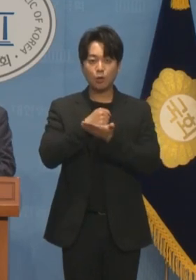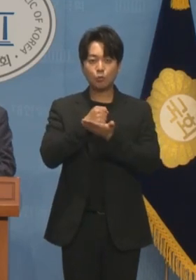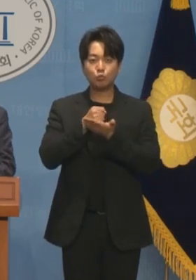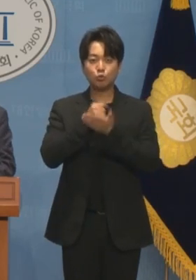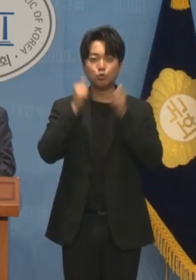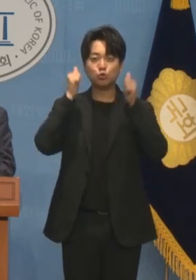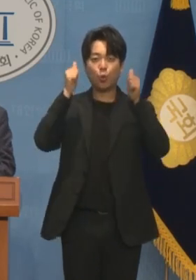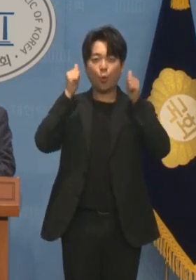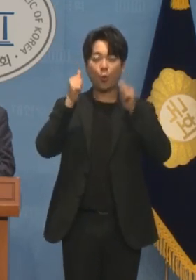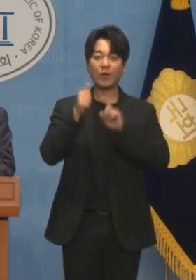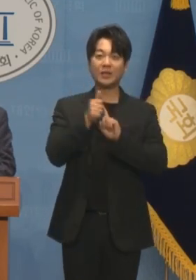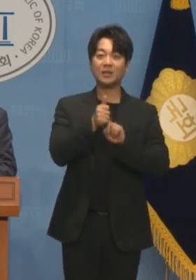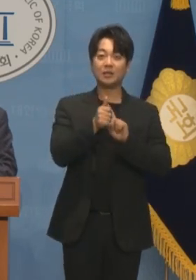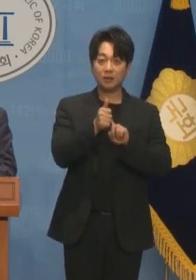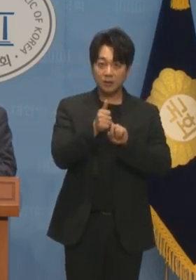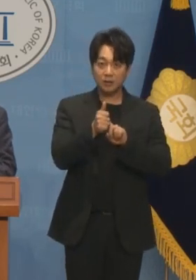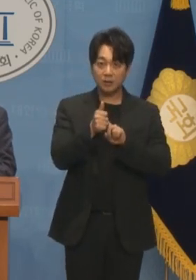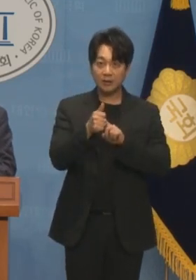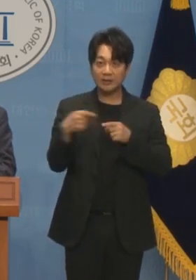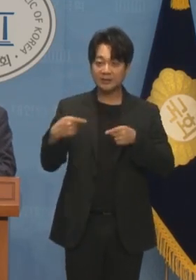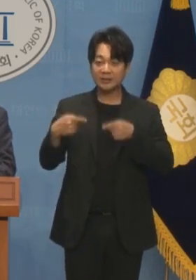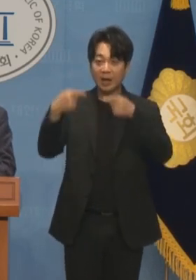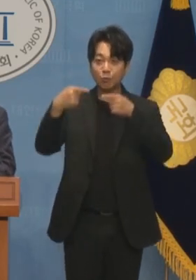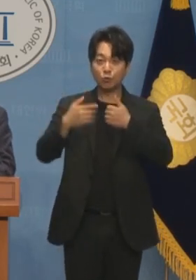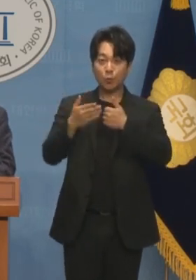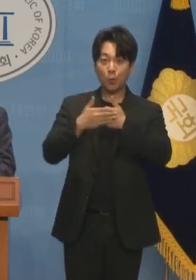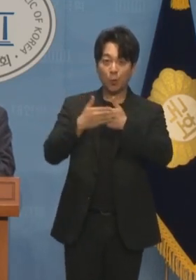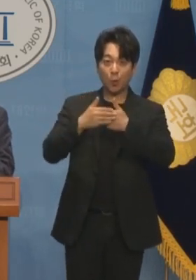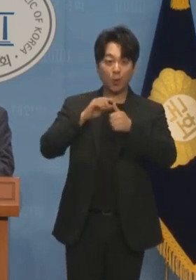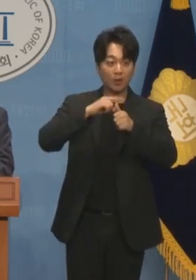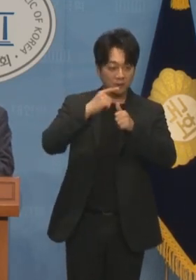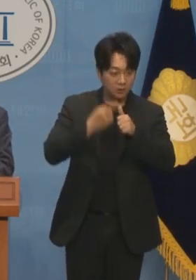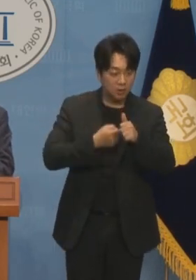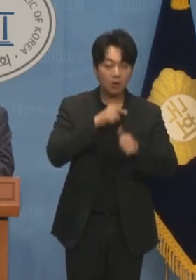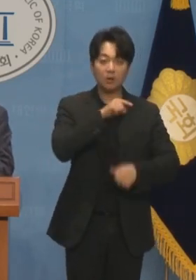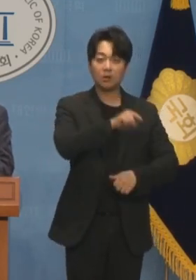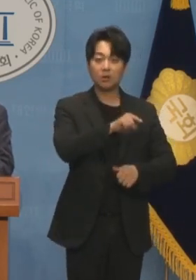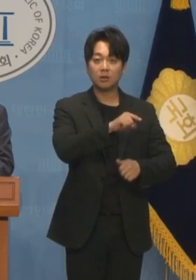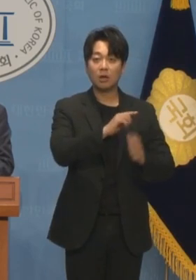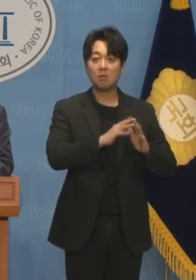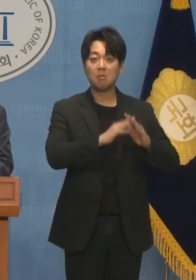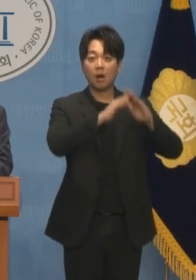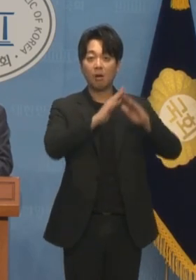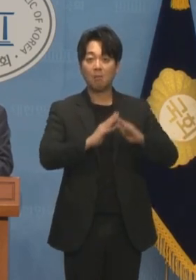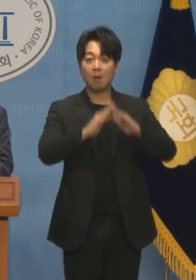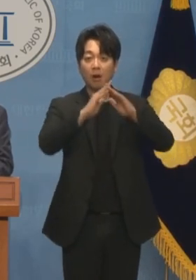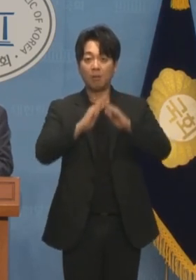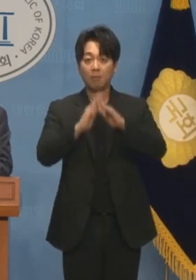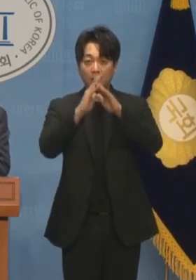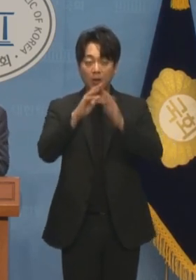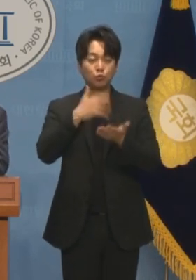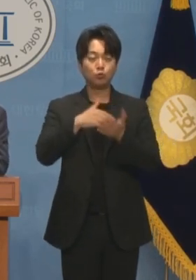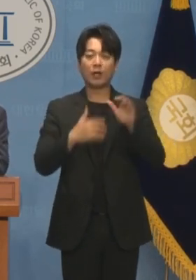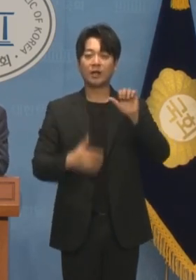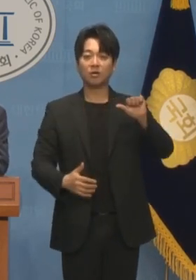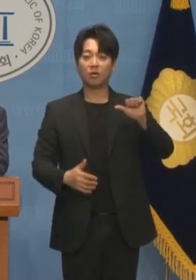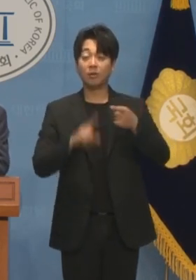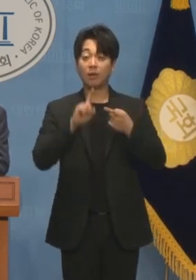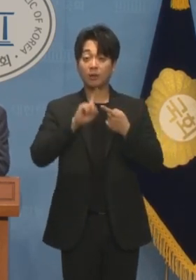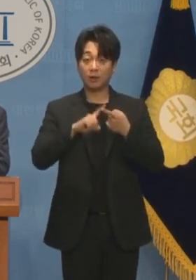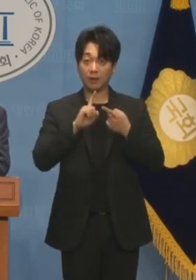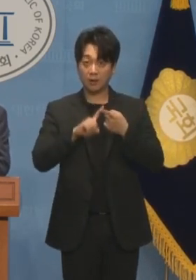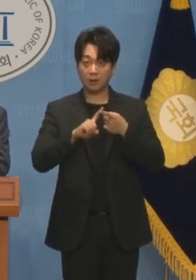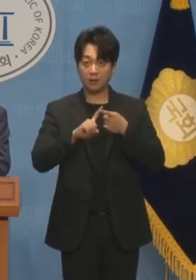받고 의뢰를 하여 매설한 것으로 추정되는 의문의 구조물에 대한